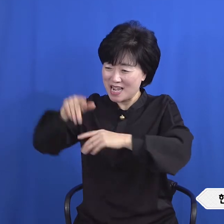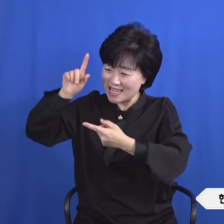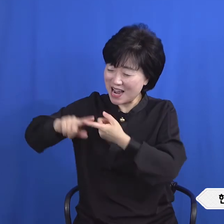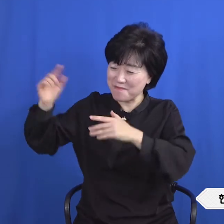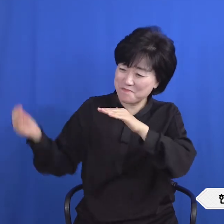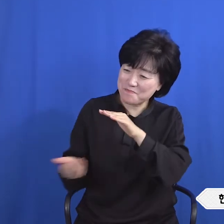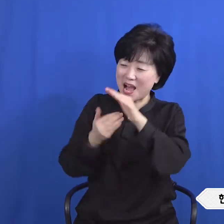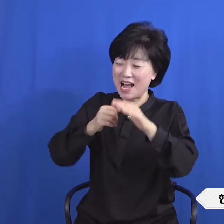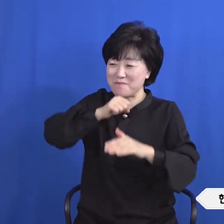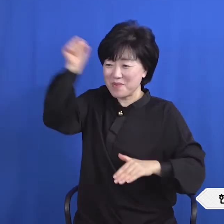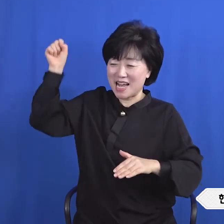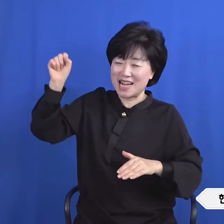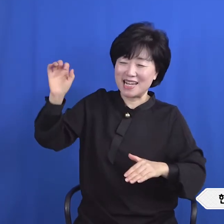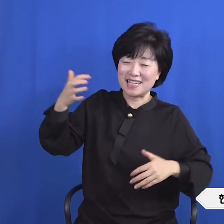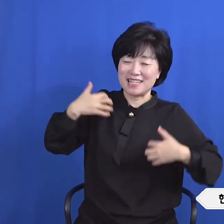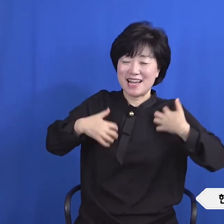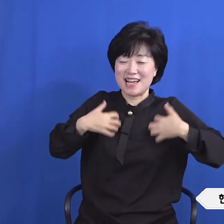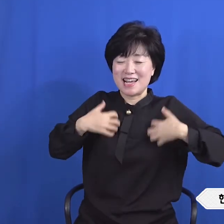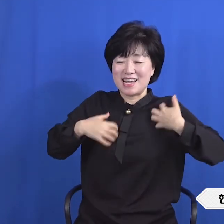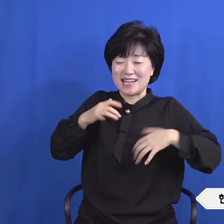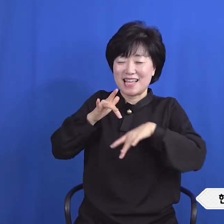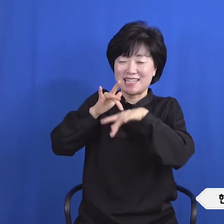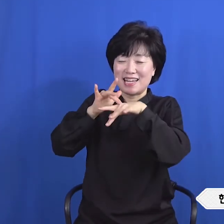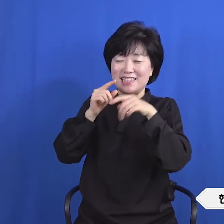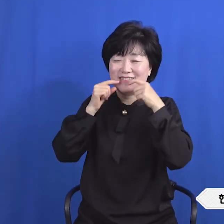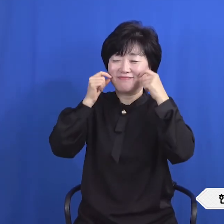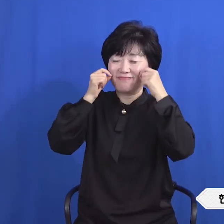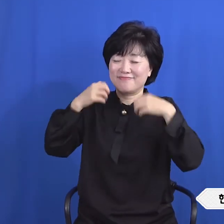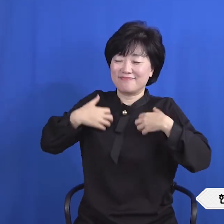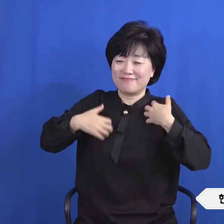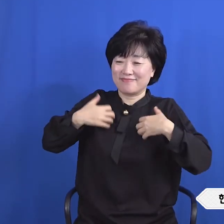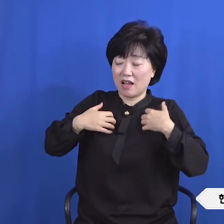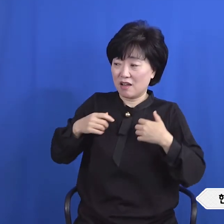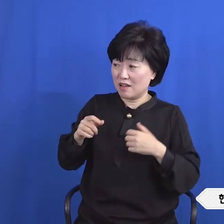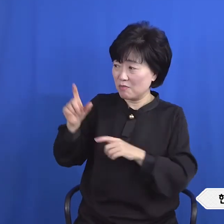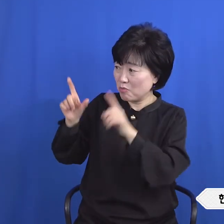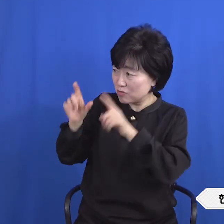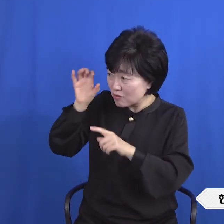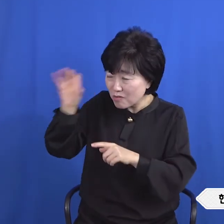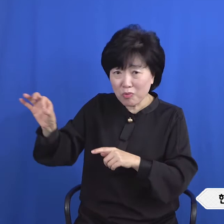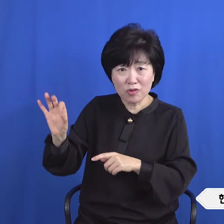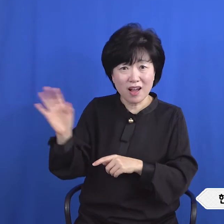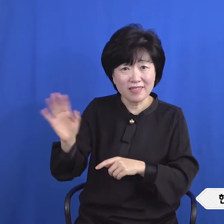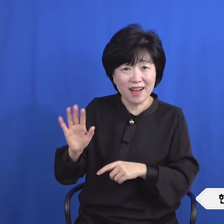잘 처리가 됐어 하고 회심의 미소를 짓고 있는 것이 보이지도 않는 모양입니다.